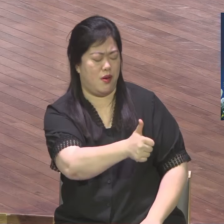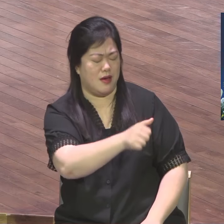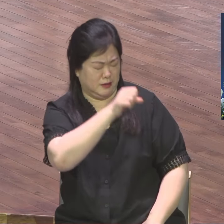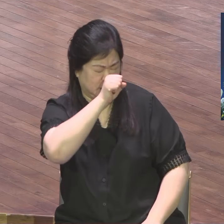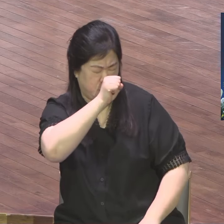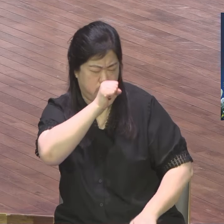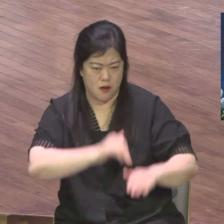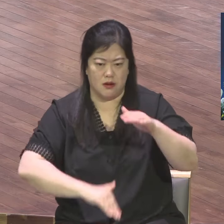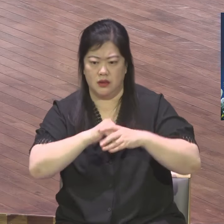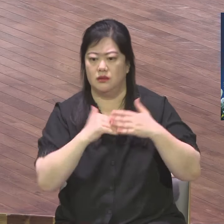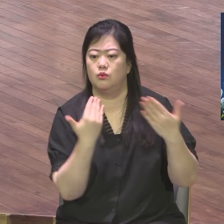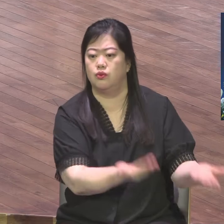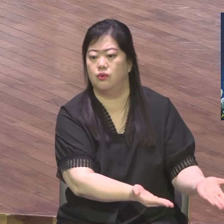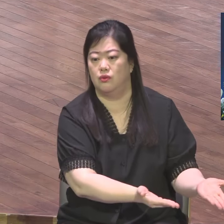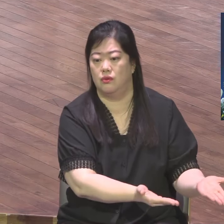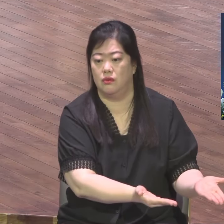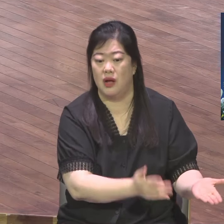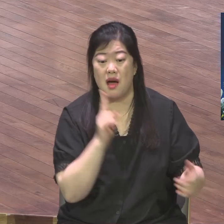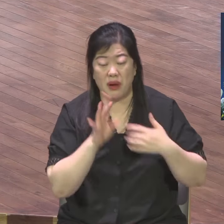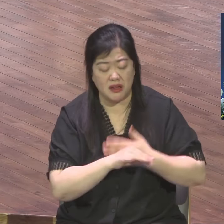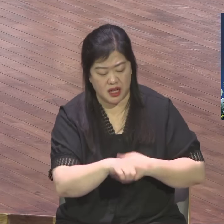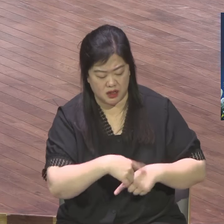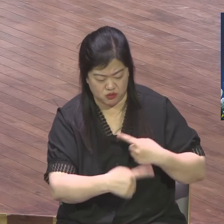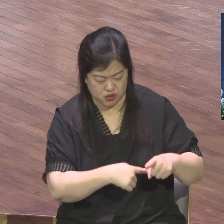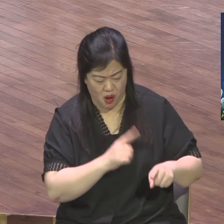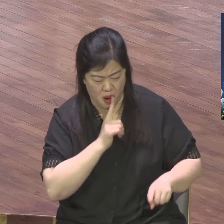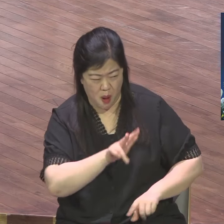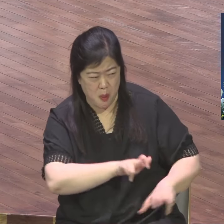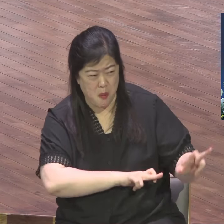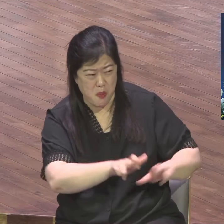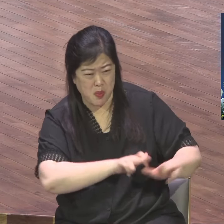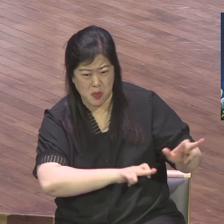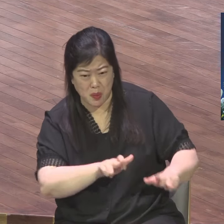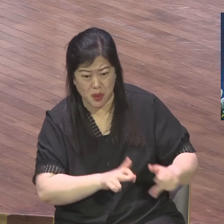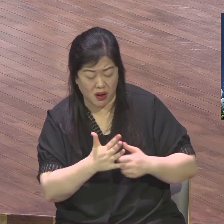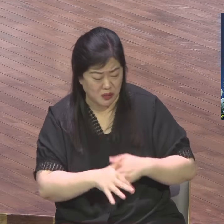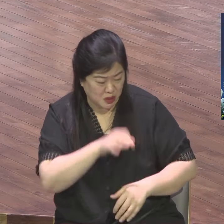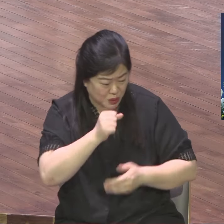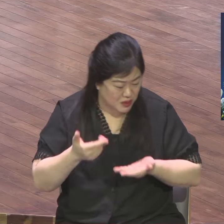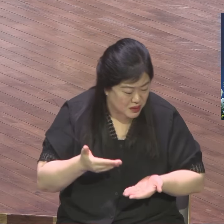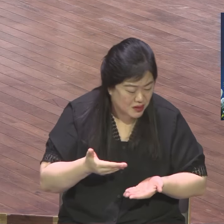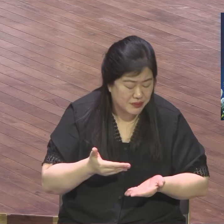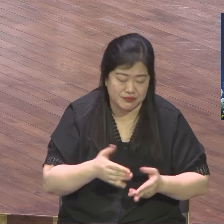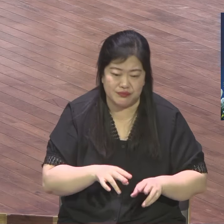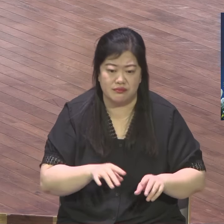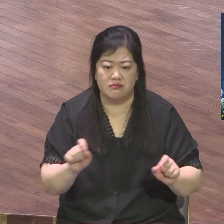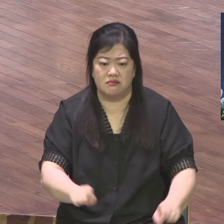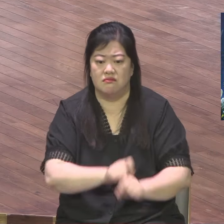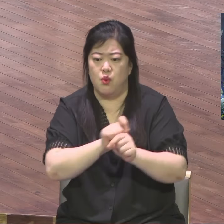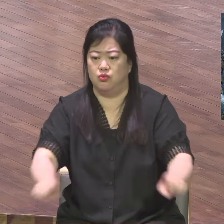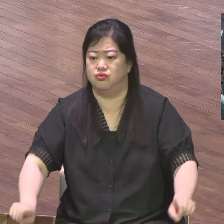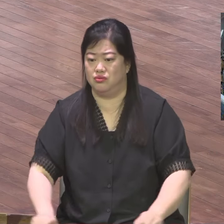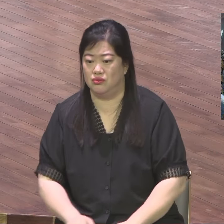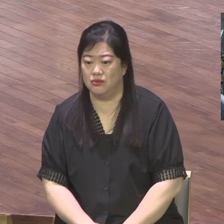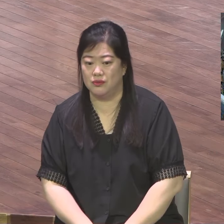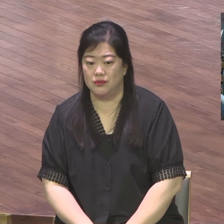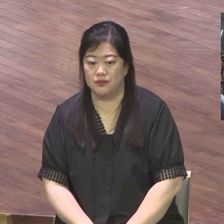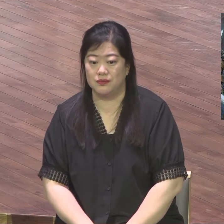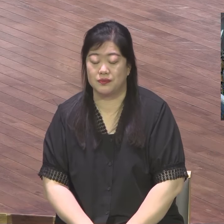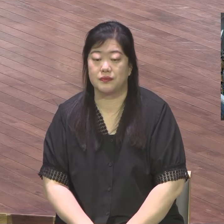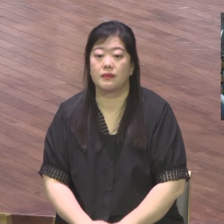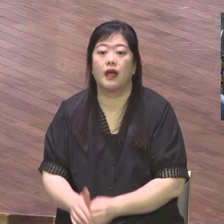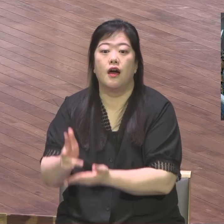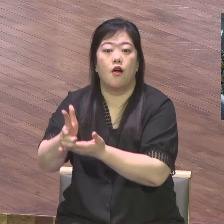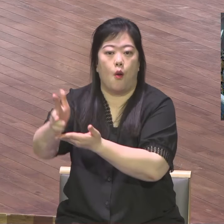것으로 응답해 주신다. 그리고 시편 112편 1절 2절에 이렇게 말씀합니다. 할렐루야.